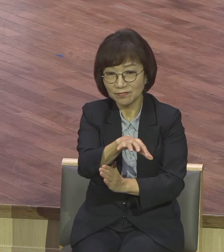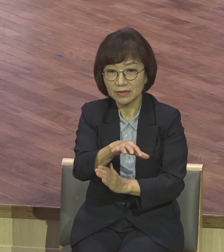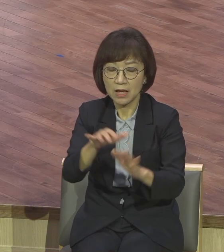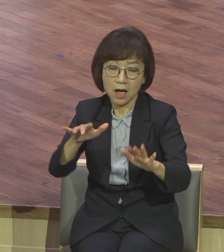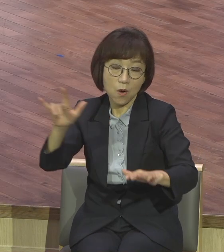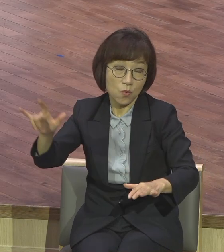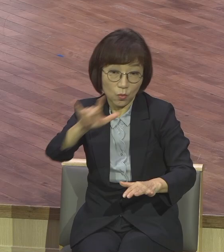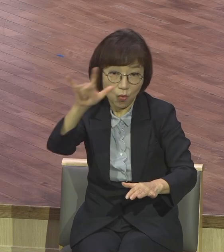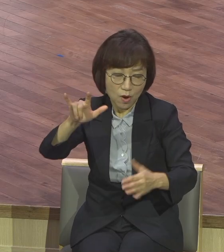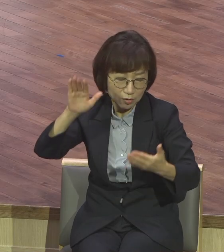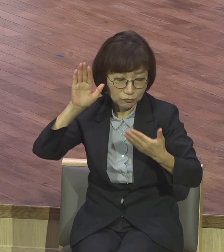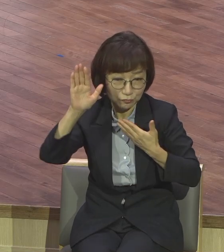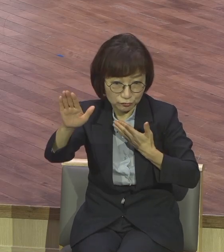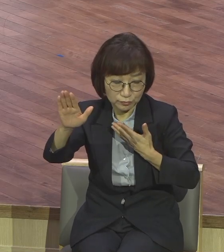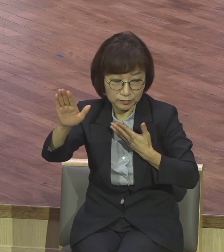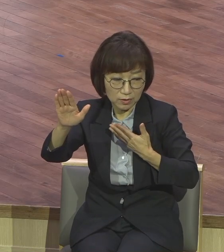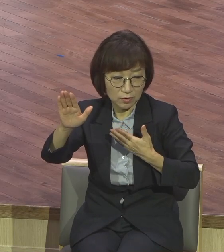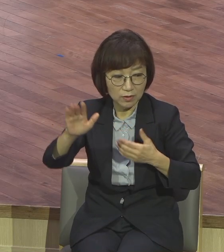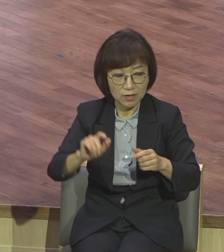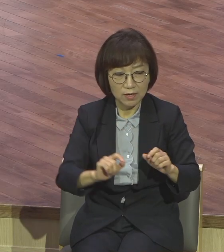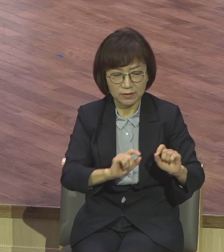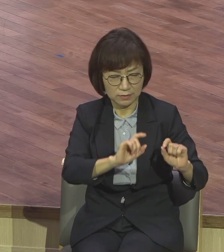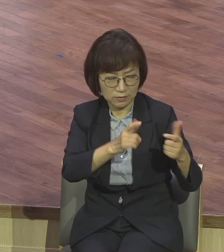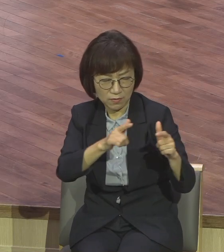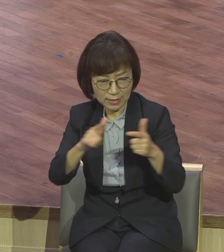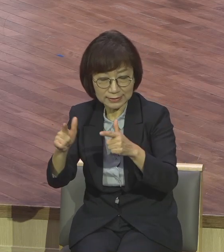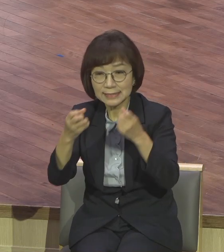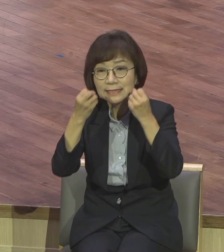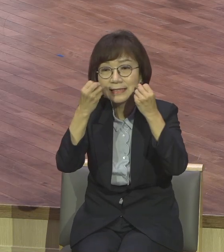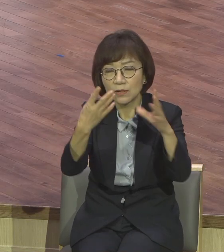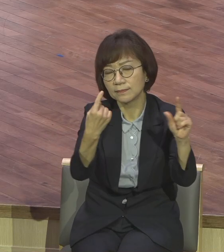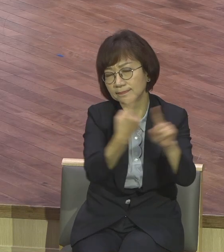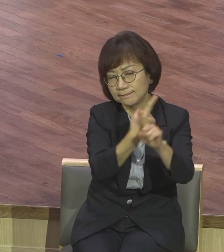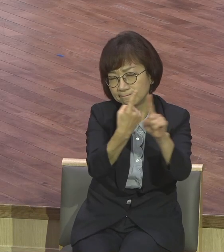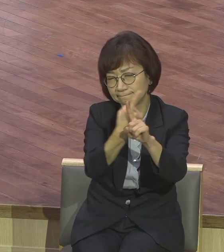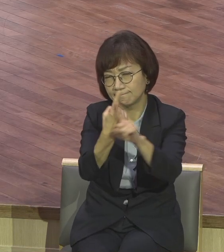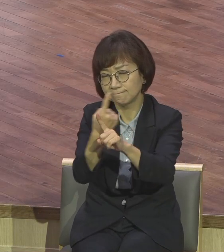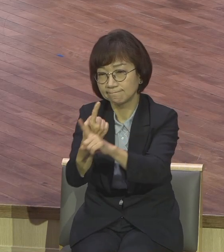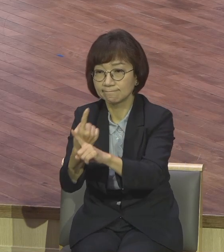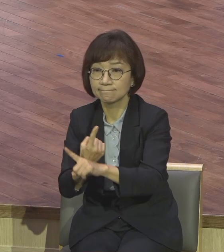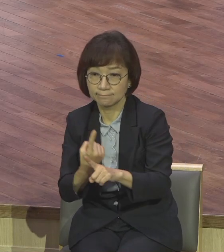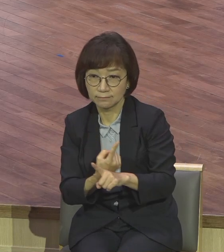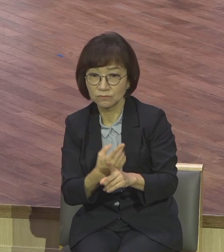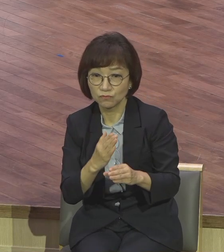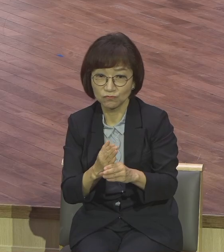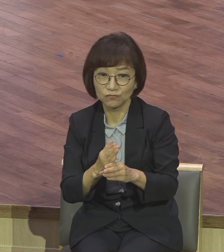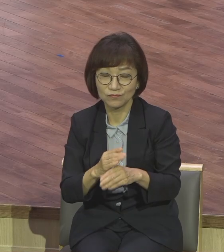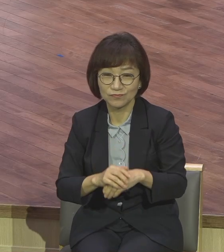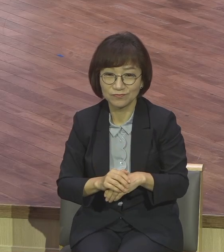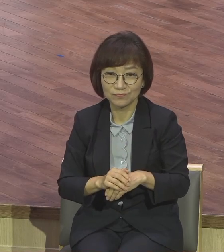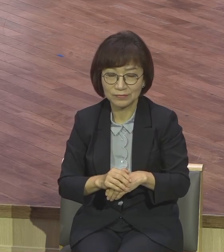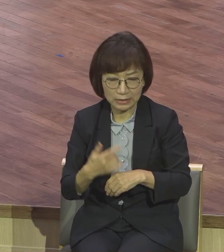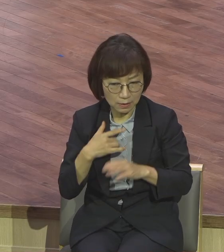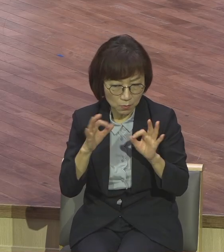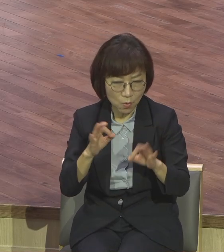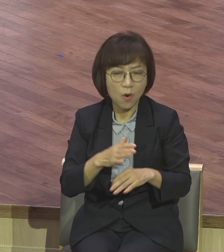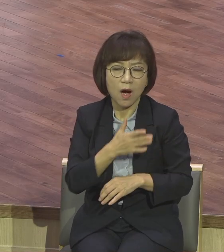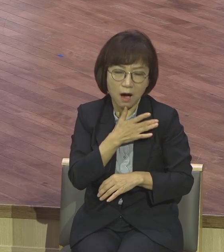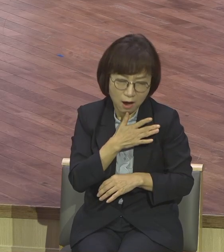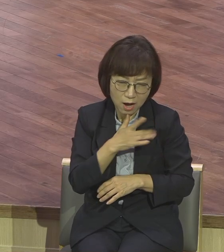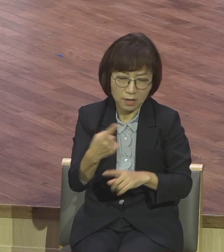팬데믹 이후로 엄청난 시대가 새롭게 시작이 됩니다. 그걸 인정을 해줘야